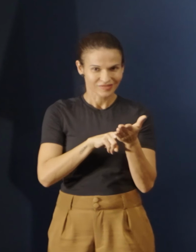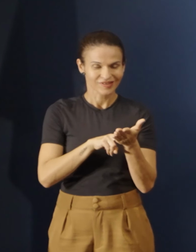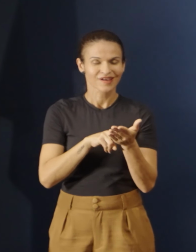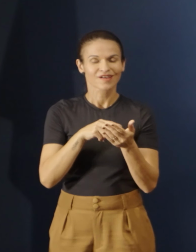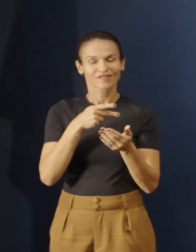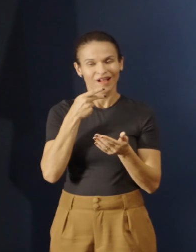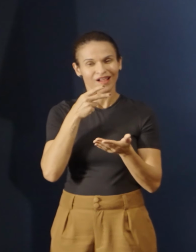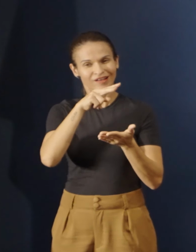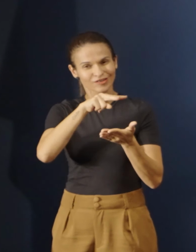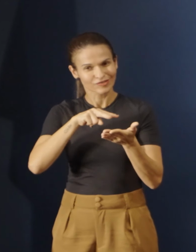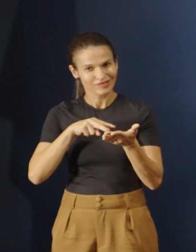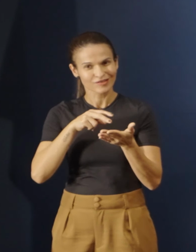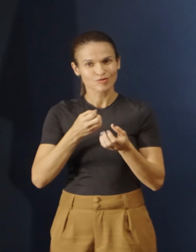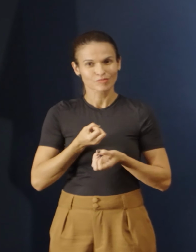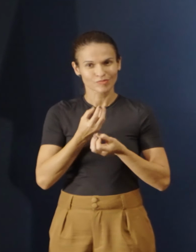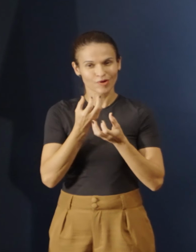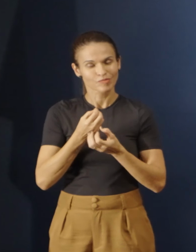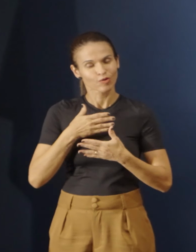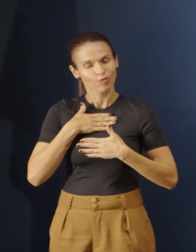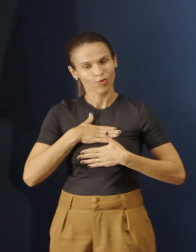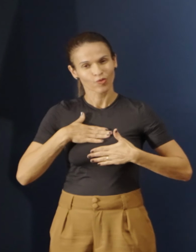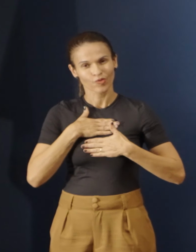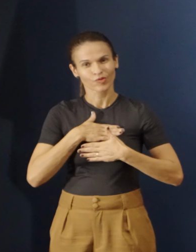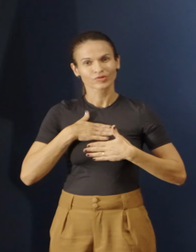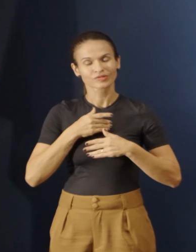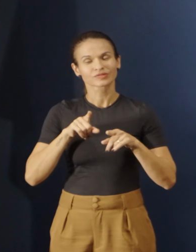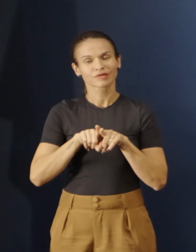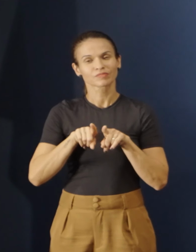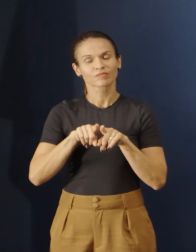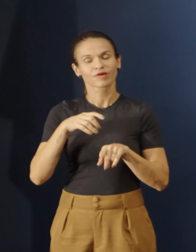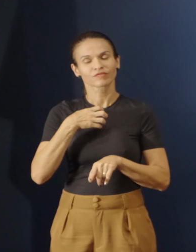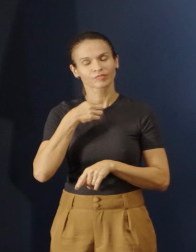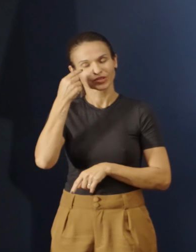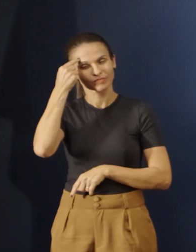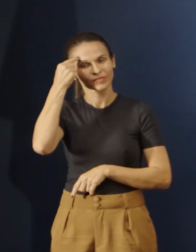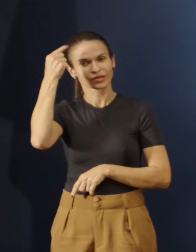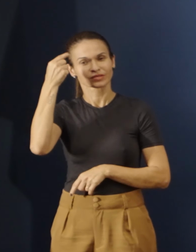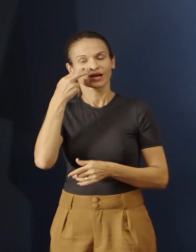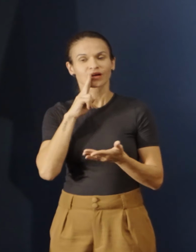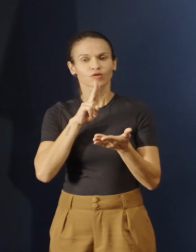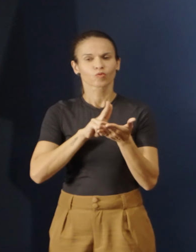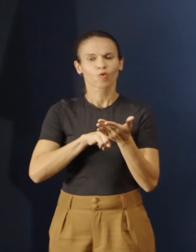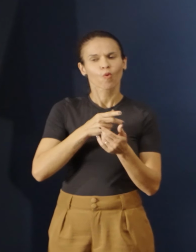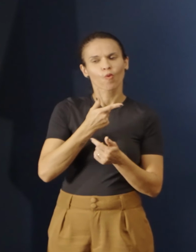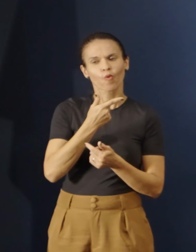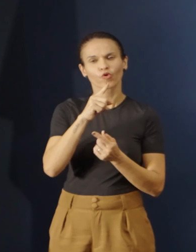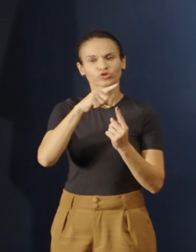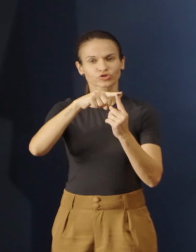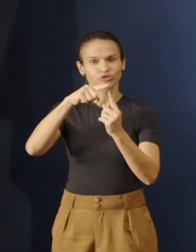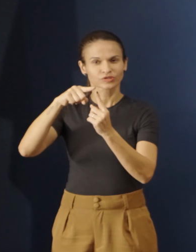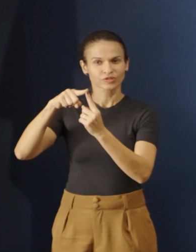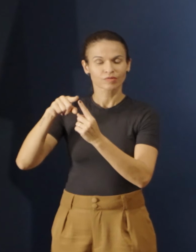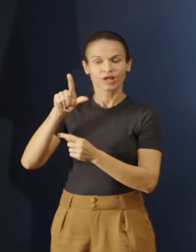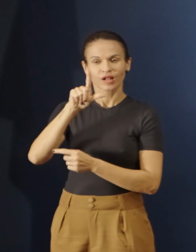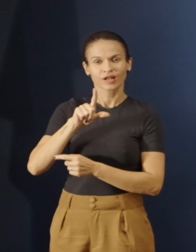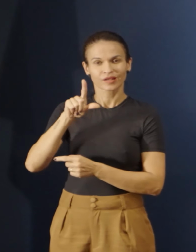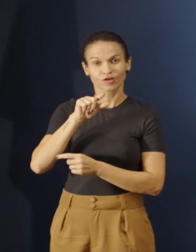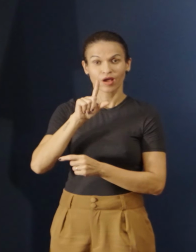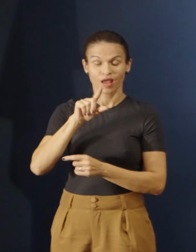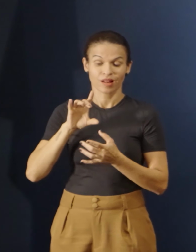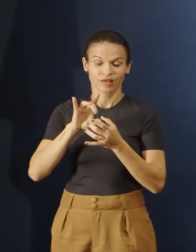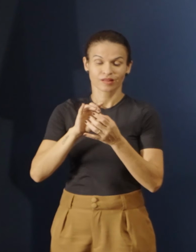li o poema dela aqui com muito gosto. E também é uma forma de pensar em epistolografia, um outro gênero, que é o gênero lírico, que é a poesia. Né?